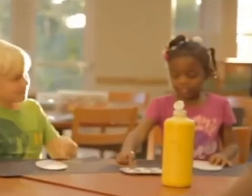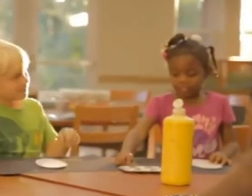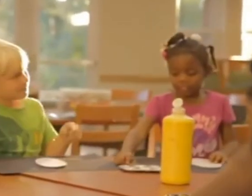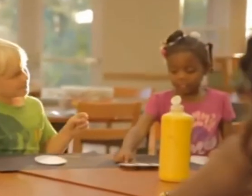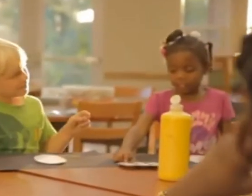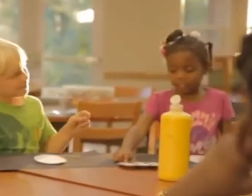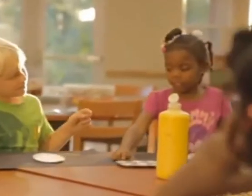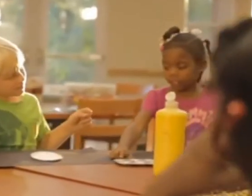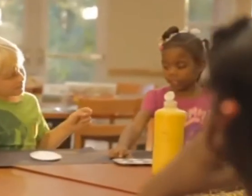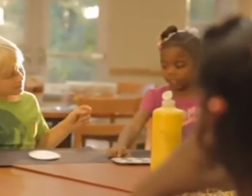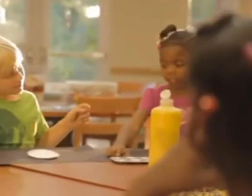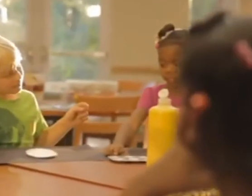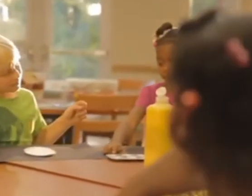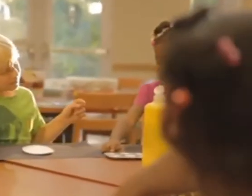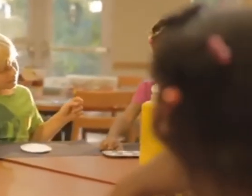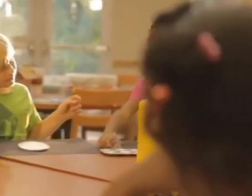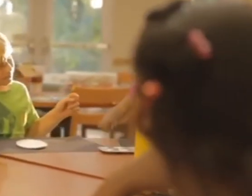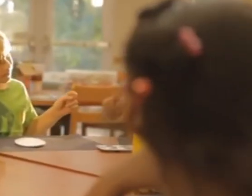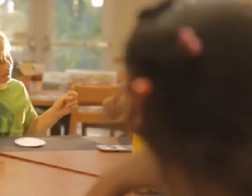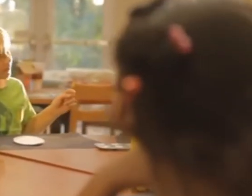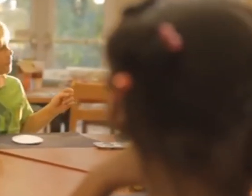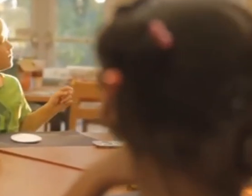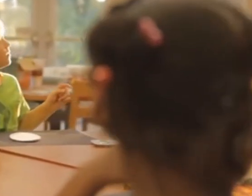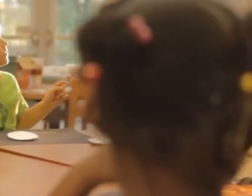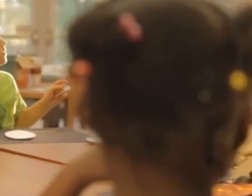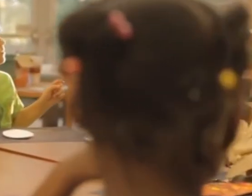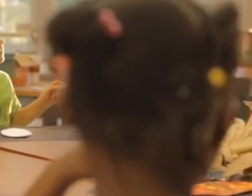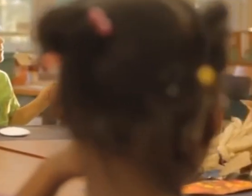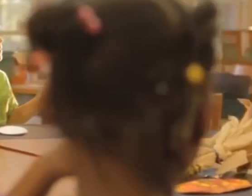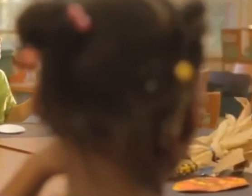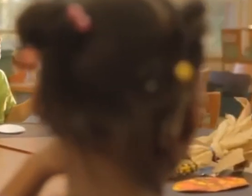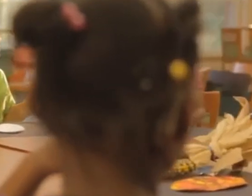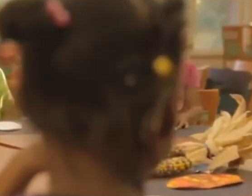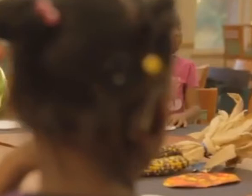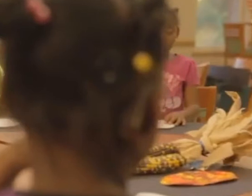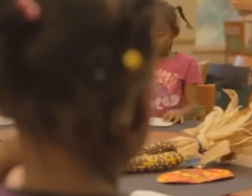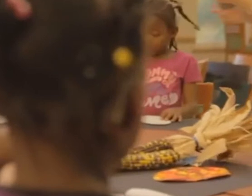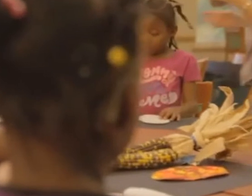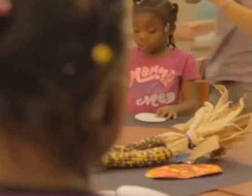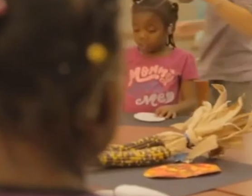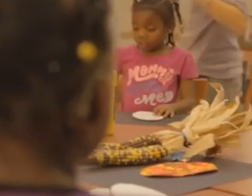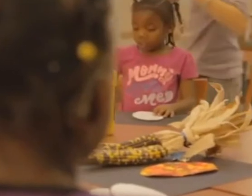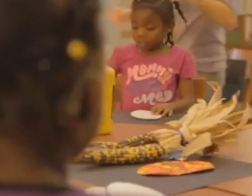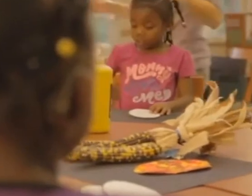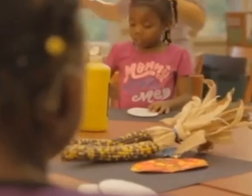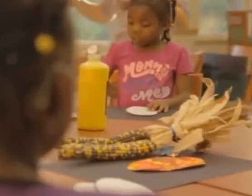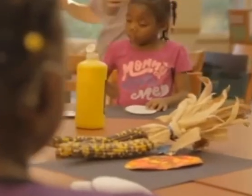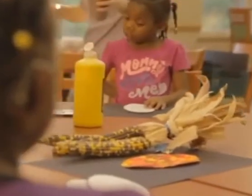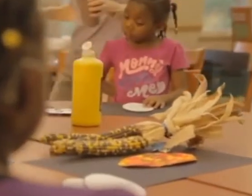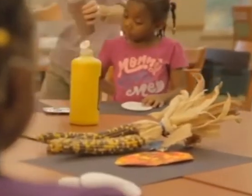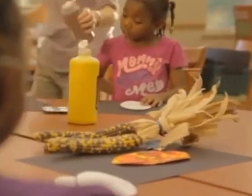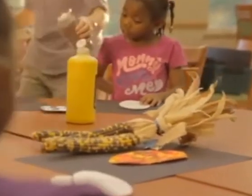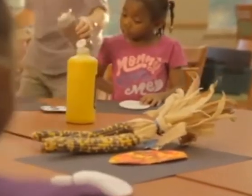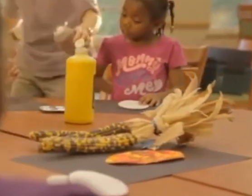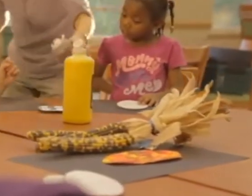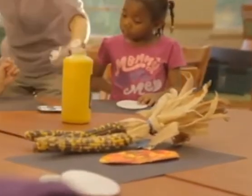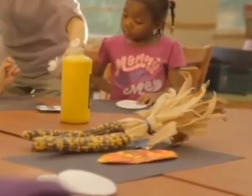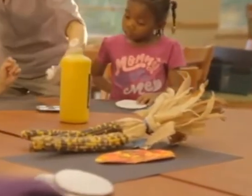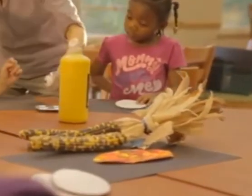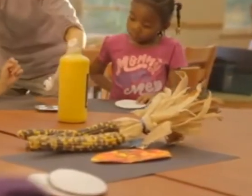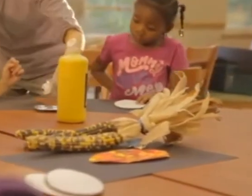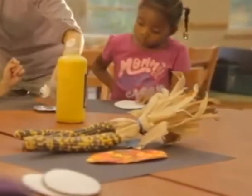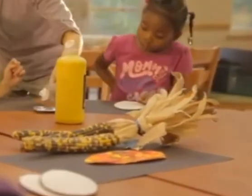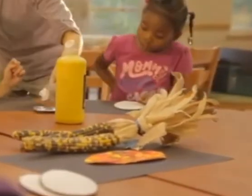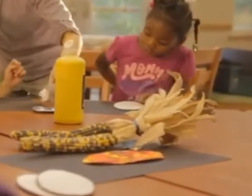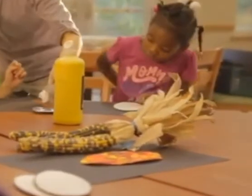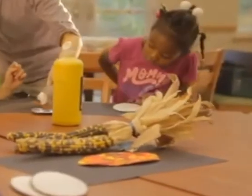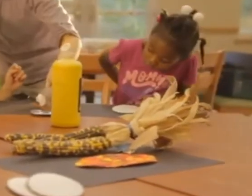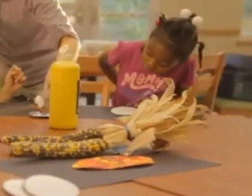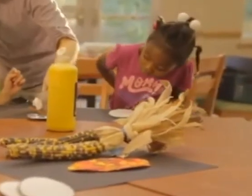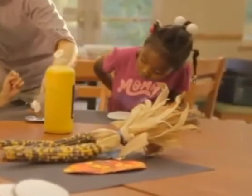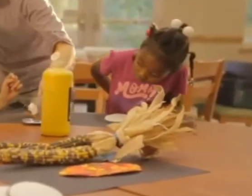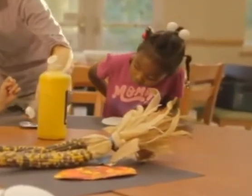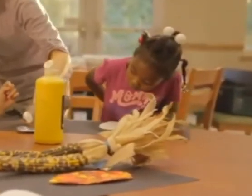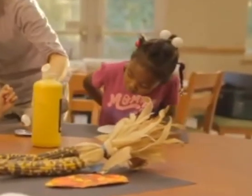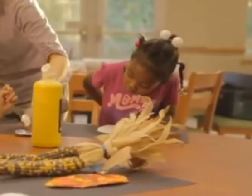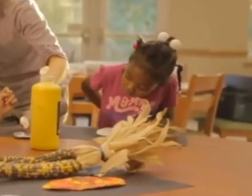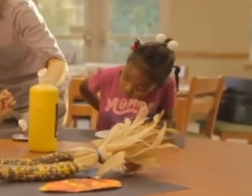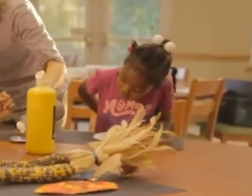extendidos, ofreciéndoles actividades con estructura en las cuales usan el lenguaje de signo e inglés